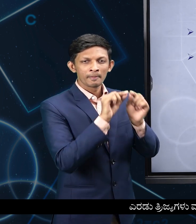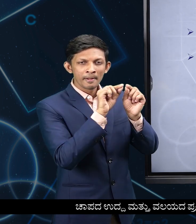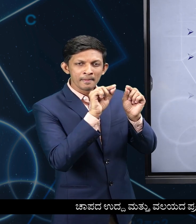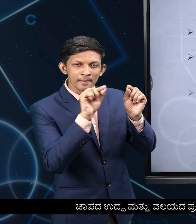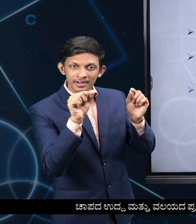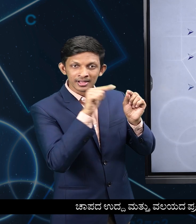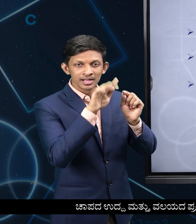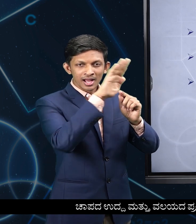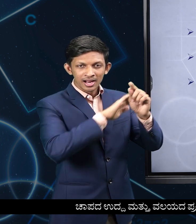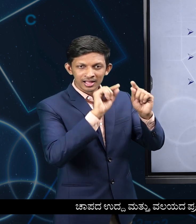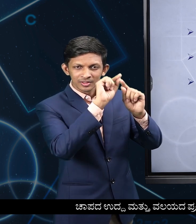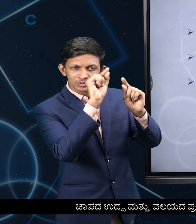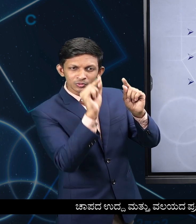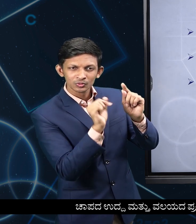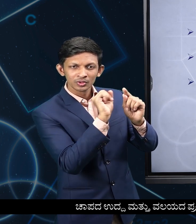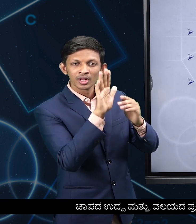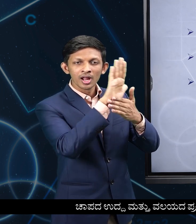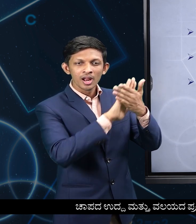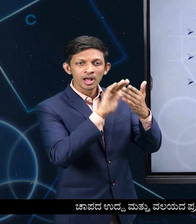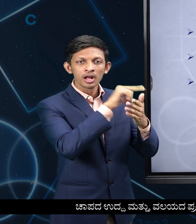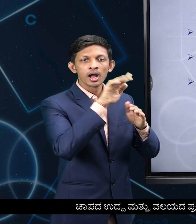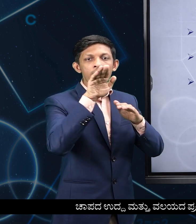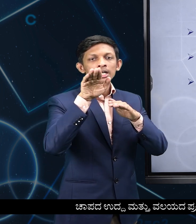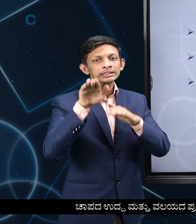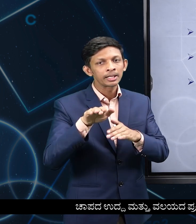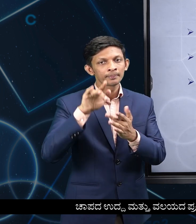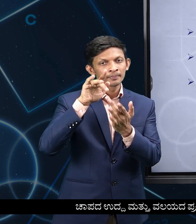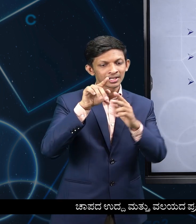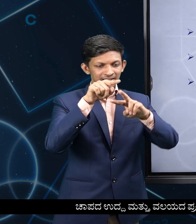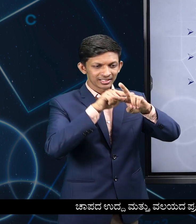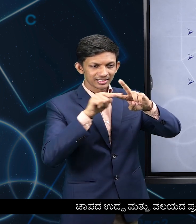ಚಾಪದ ಉದ್ದ ಮತ್ತು ವಲಯದ ಪ್ರದೇಶವು ಕೇಂದ್ರ ಕೋನ ಮತ್ತು ವೃತ್ತದ ತ್ರಿಜ್ಯವನ್ನು ಅವಲಂಬಿಸಿರುತ್ತದೆ.